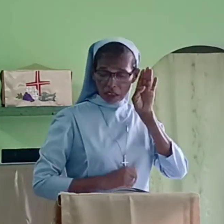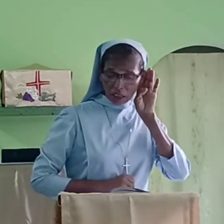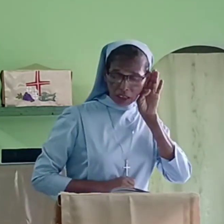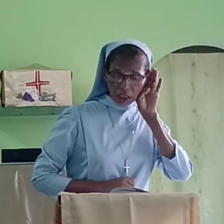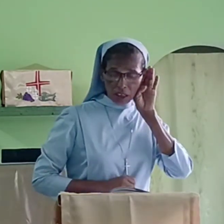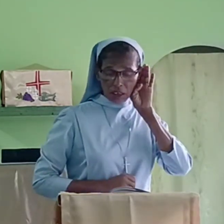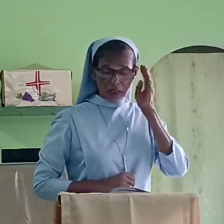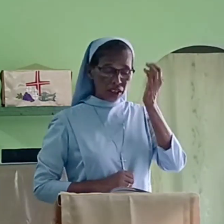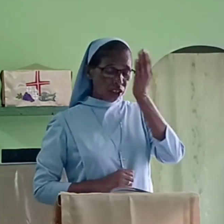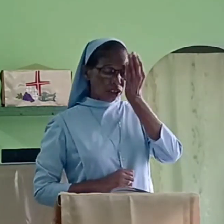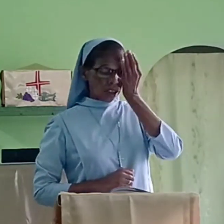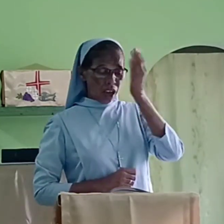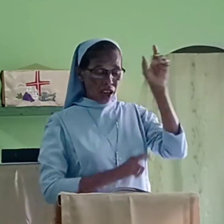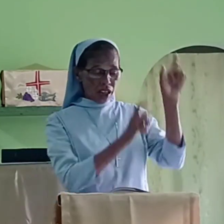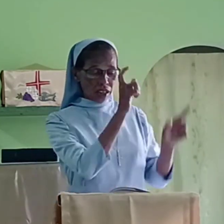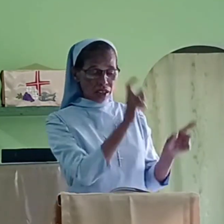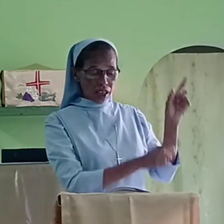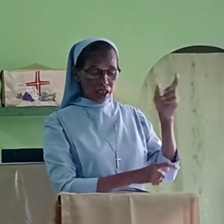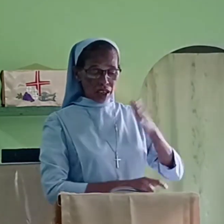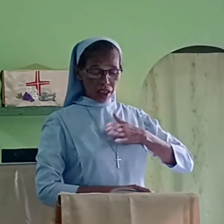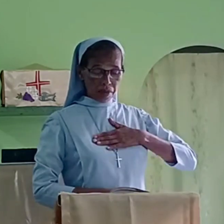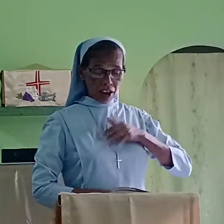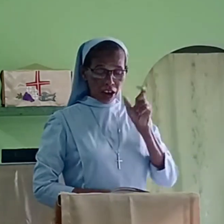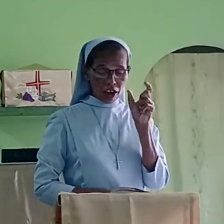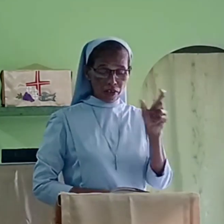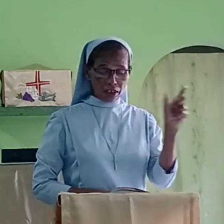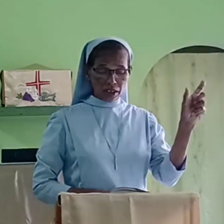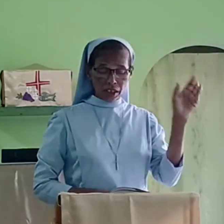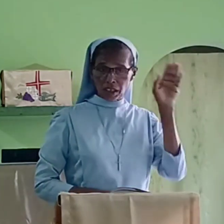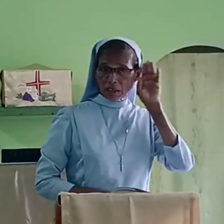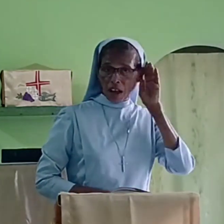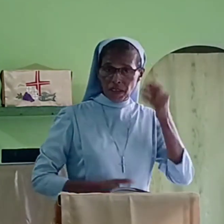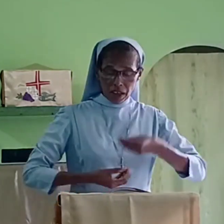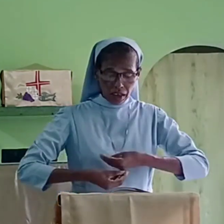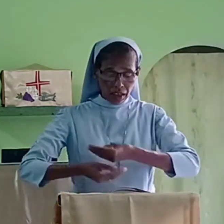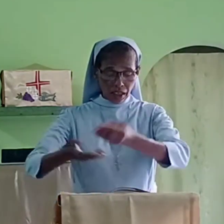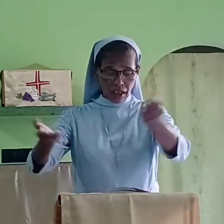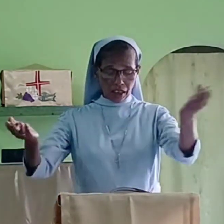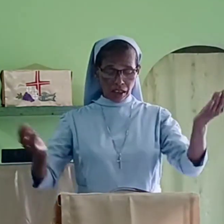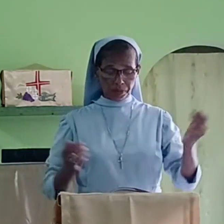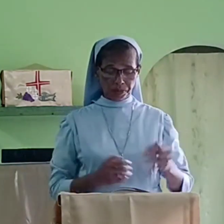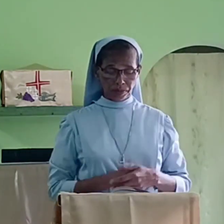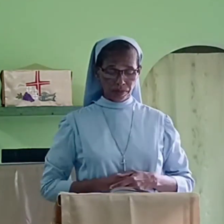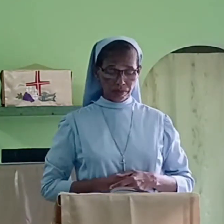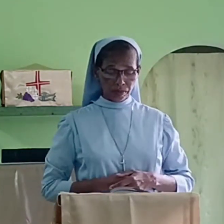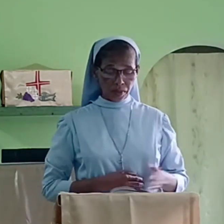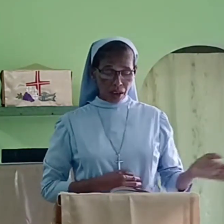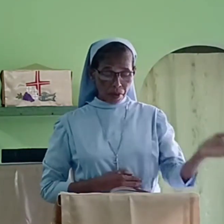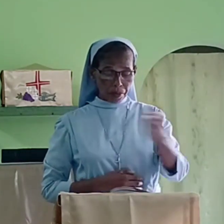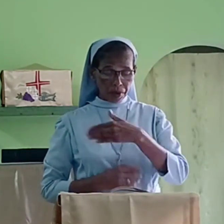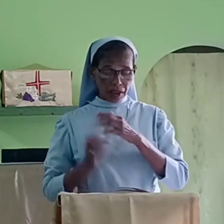සාවධානව සවන් දෙන්න. ඊශ්‍රායෙල් ජනයෙනි, මේ වචනයට සවන් දෙන්න. ඔබම දන්නා